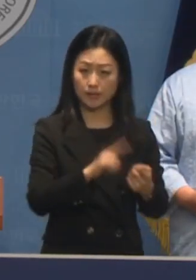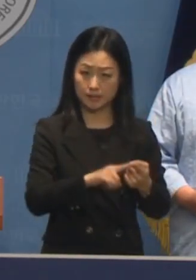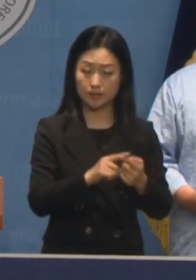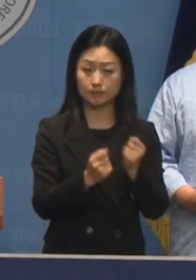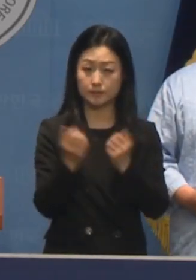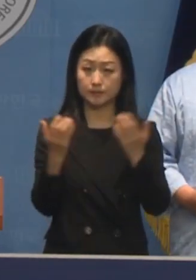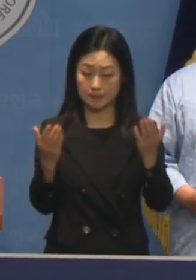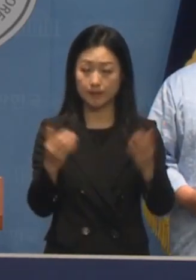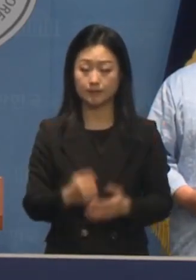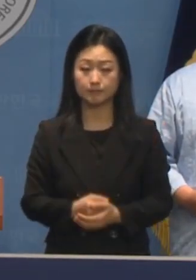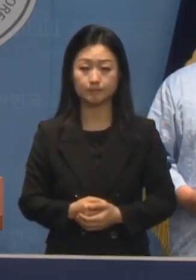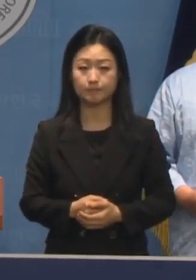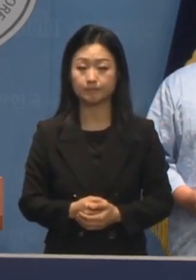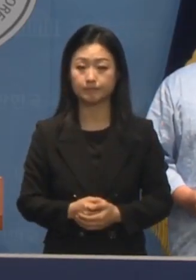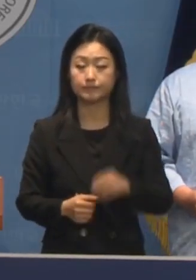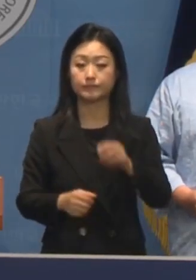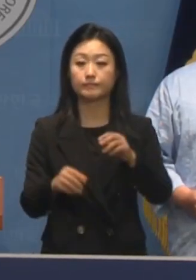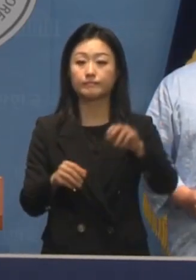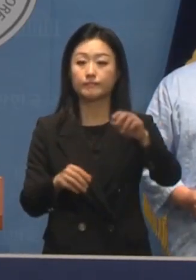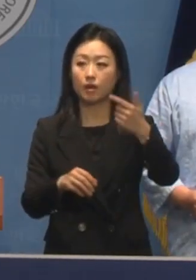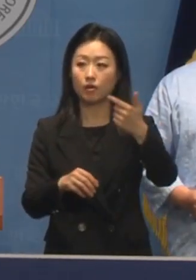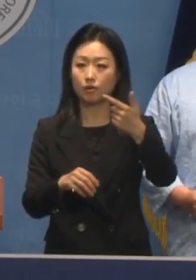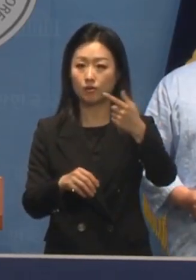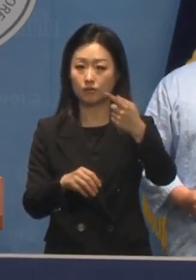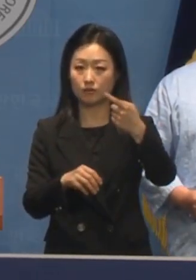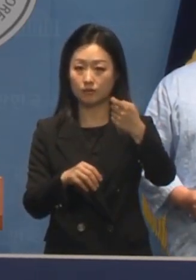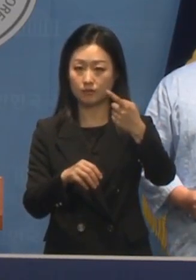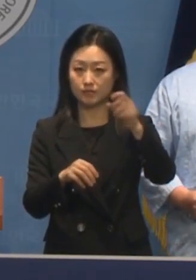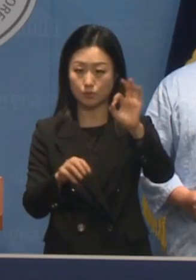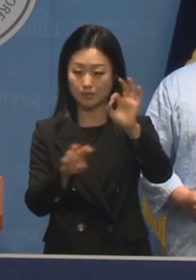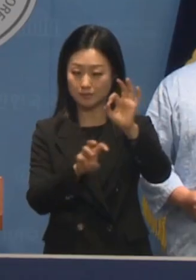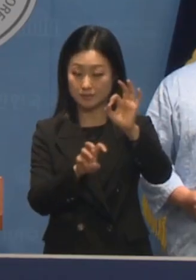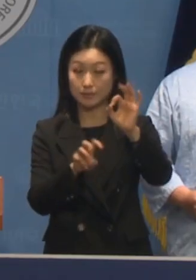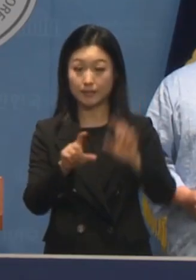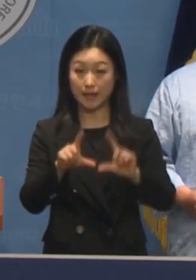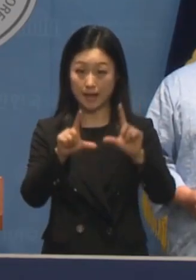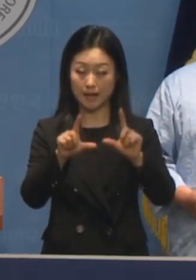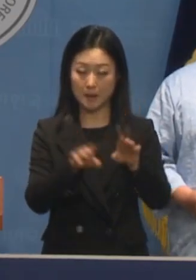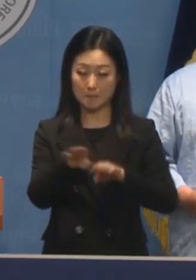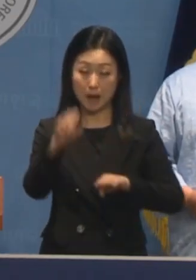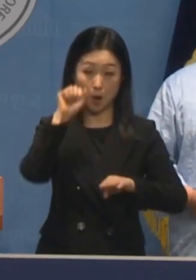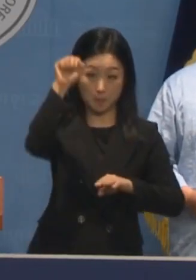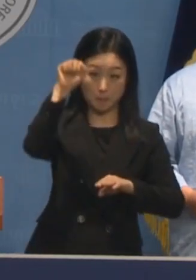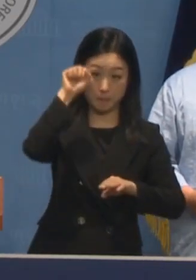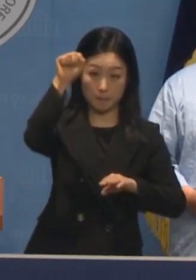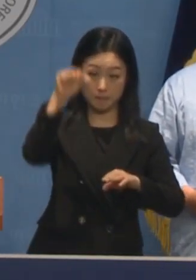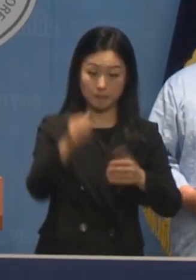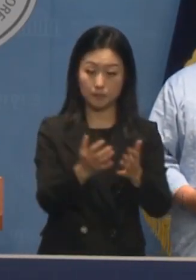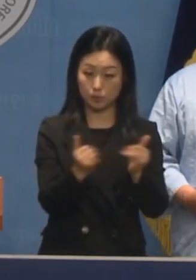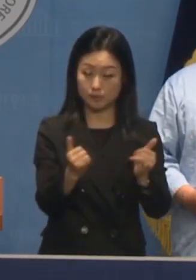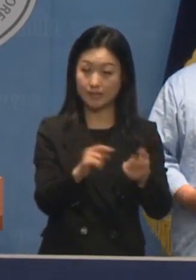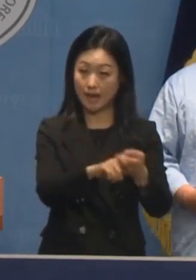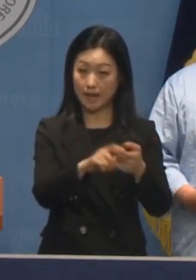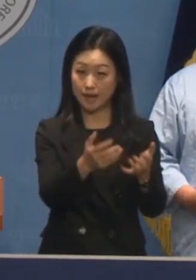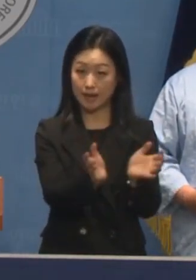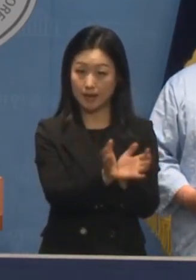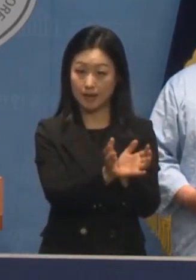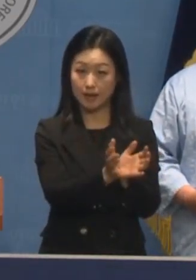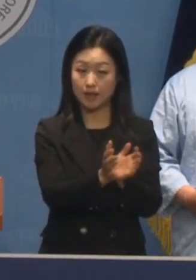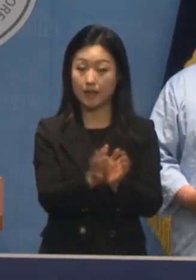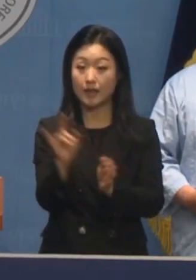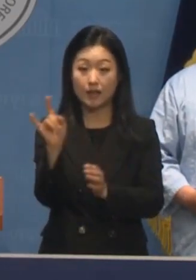하겠습니다. 지난 30일 울산 동구 현대중공업에서 합법적으로 파업을 진행하던 노동자에게 현대중공업